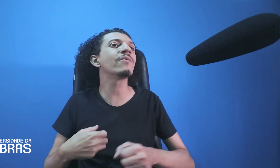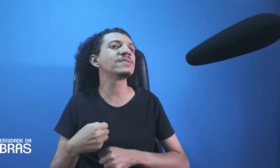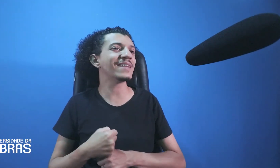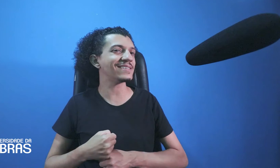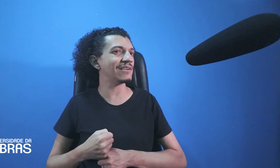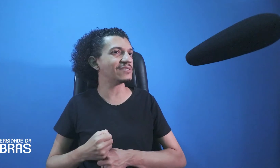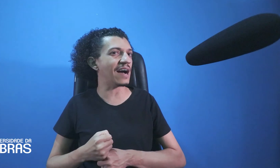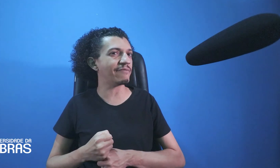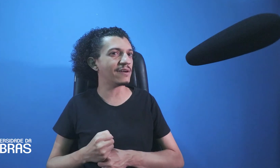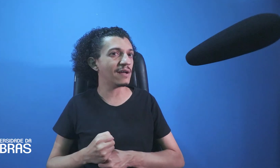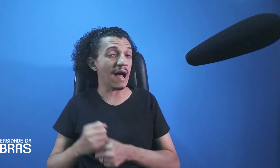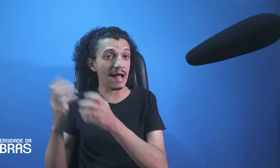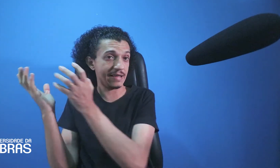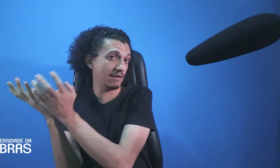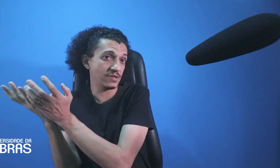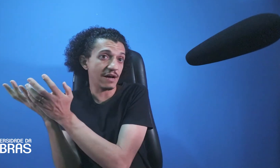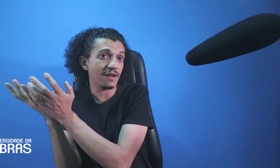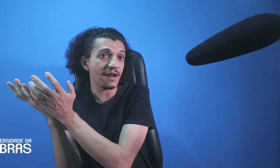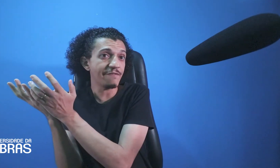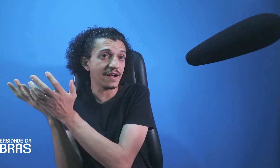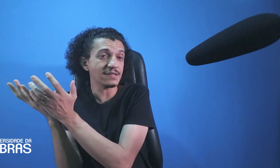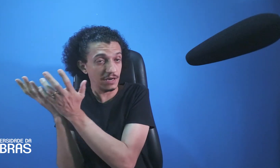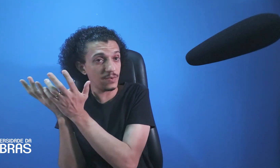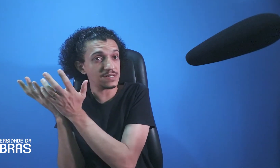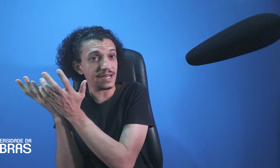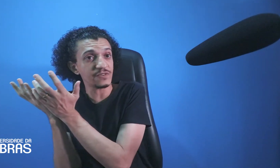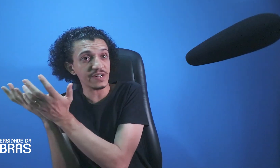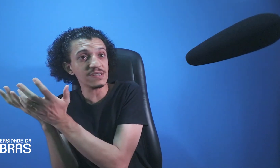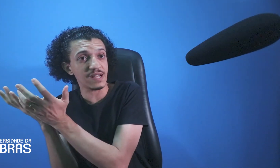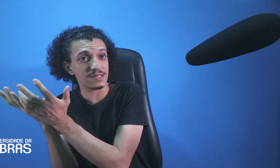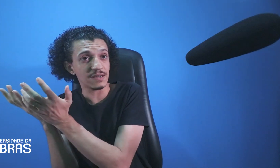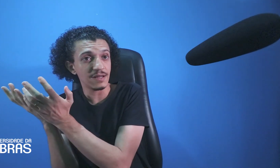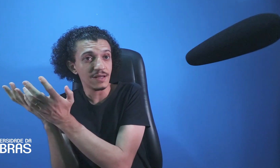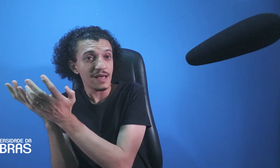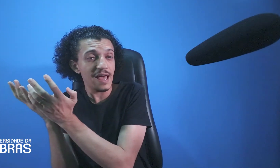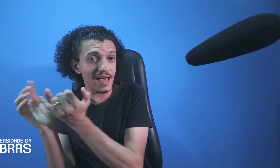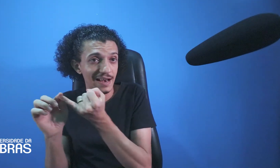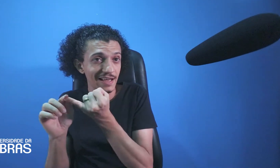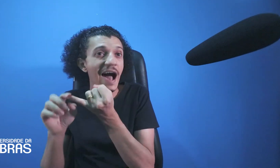de sinais que ele usava? A que ele usava lá na França, a língua de sinais francesa. Ele, a